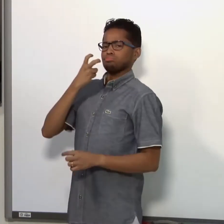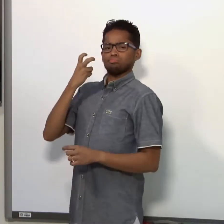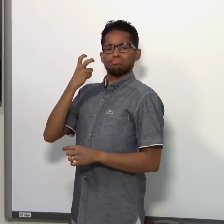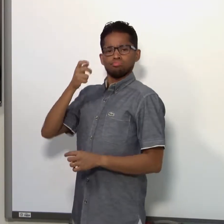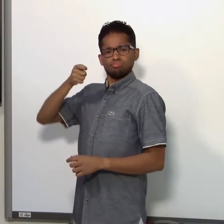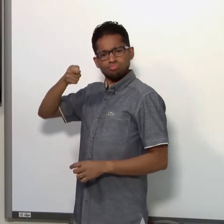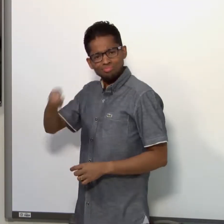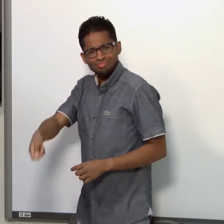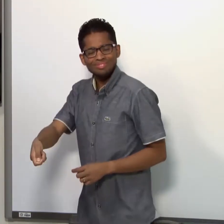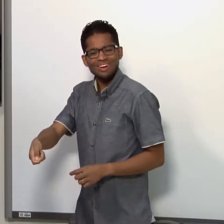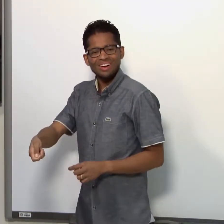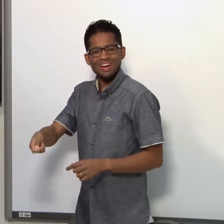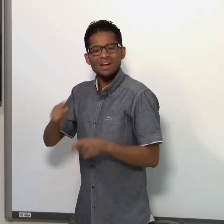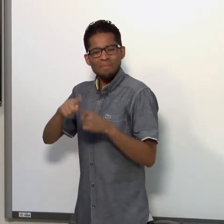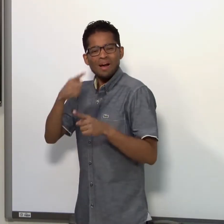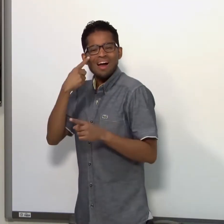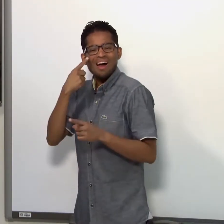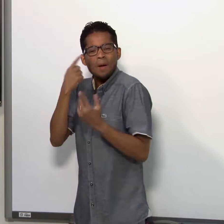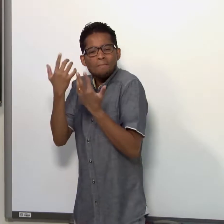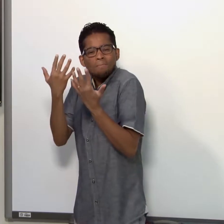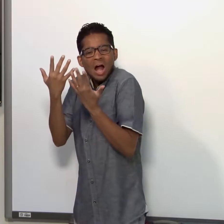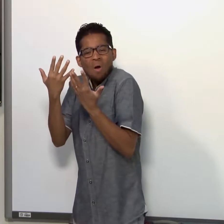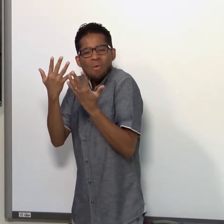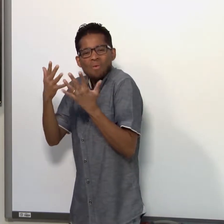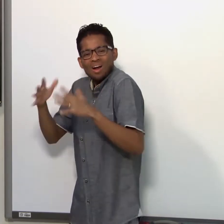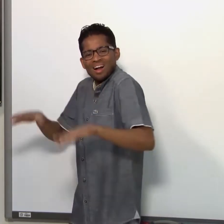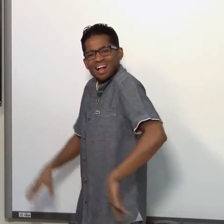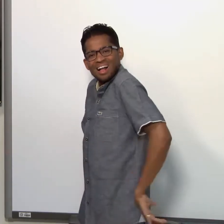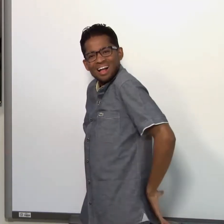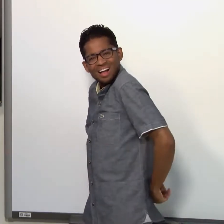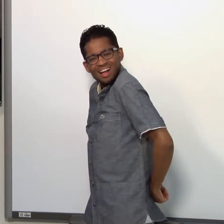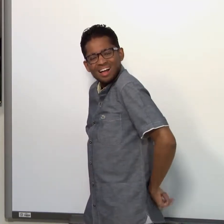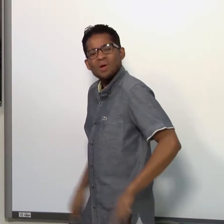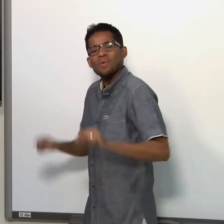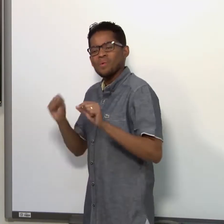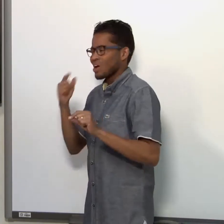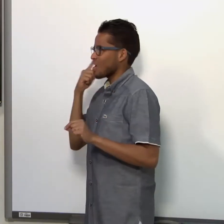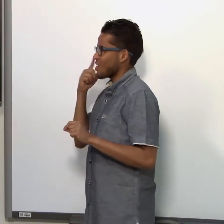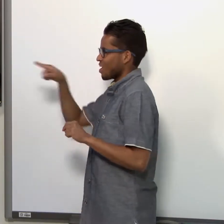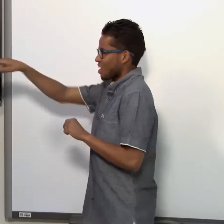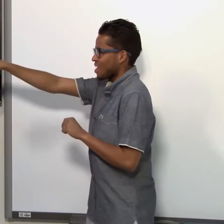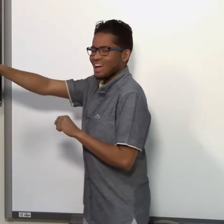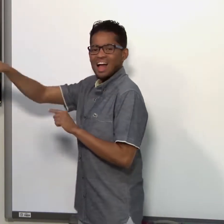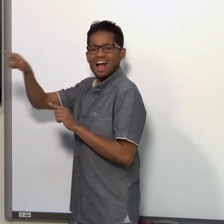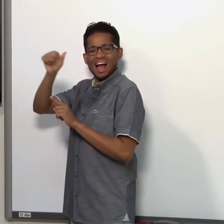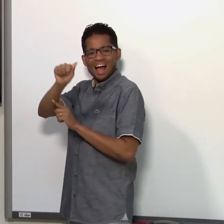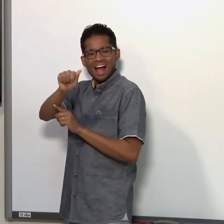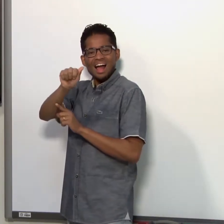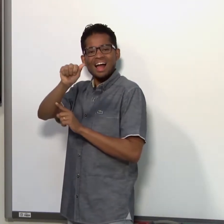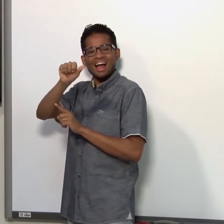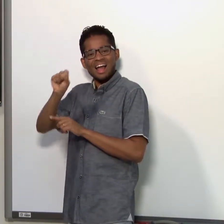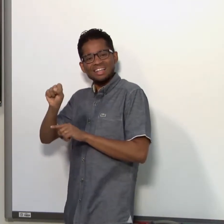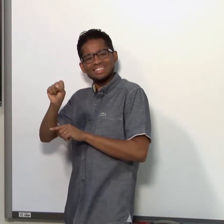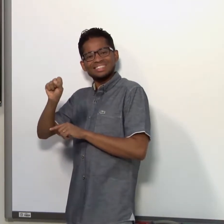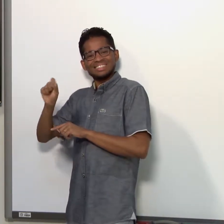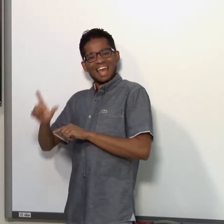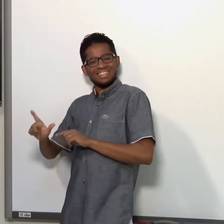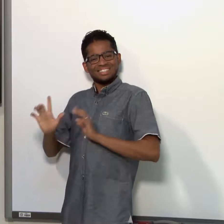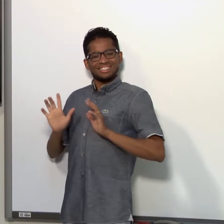tradicional. Com a utilização de fone, o treino da oralização, as mãos